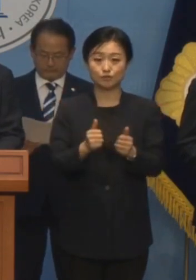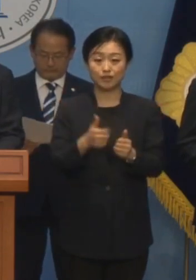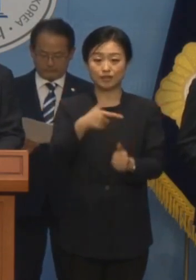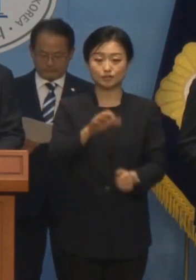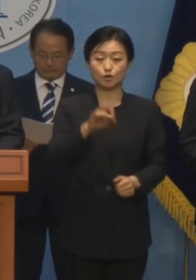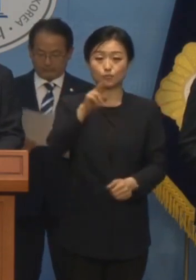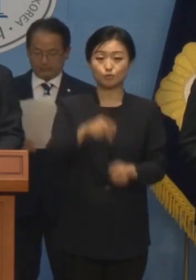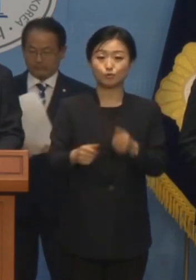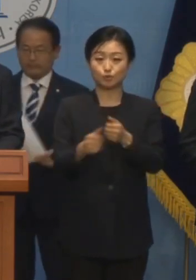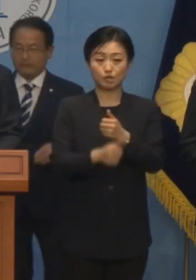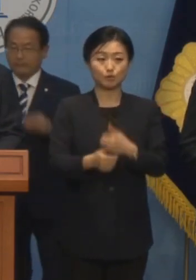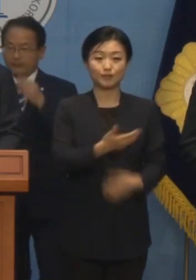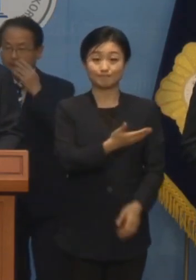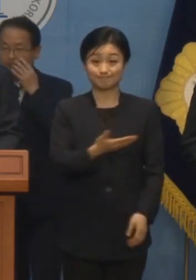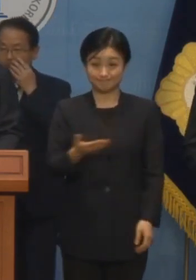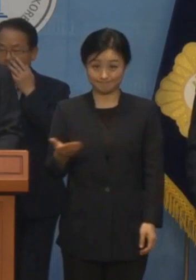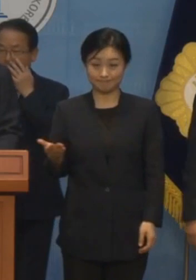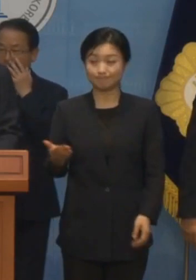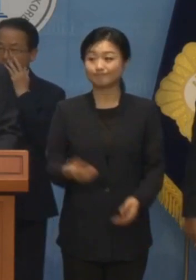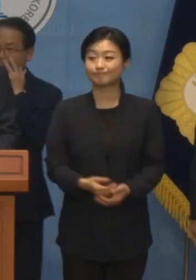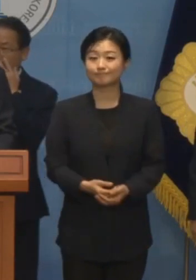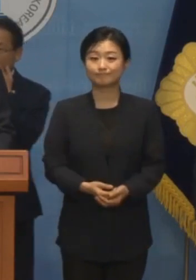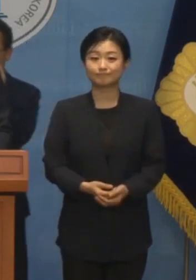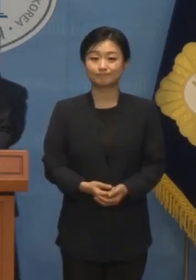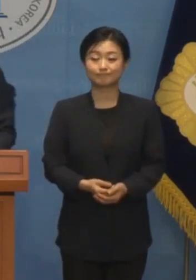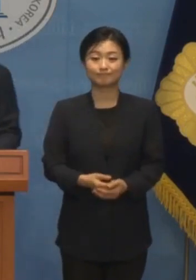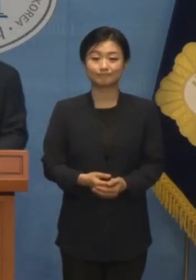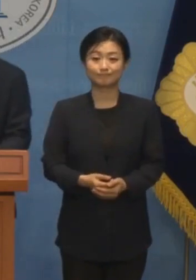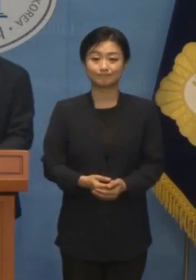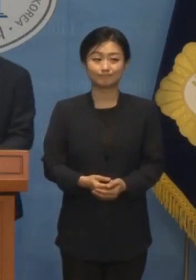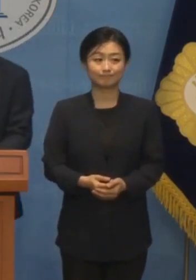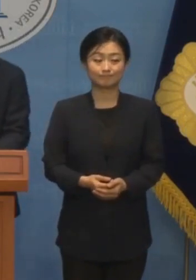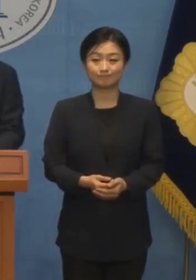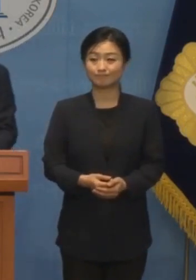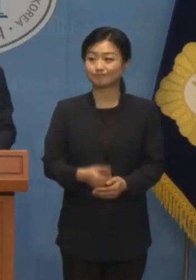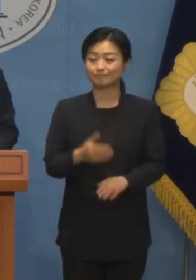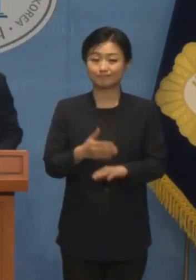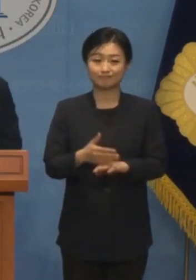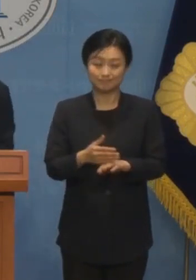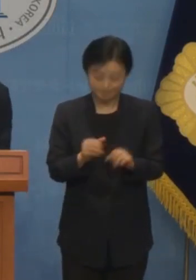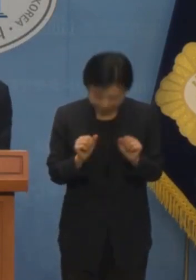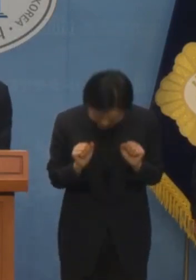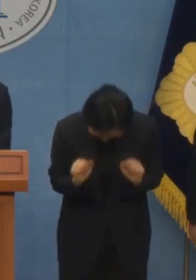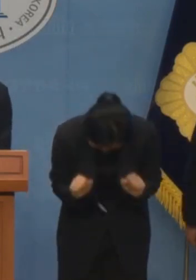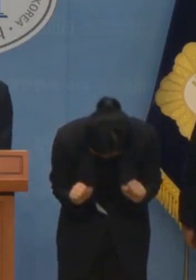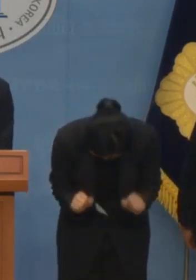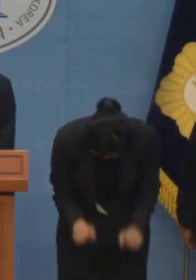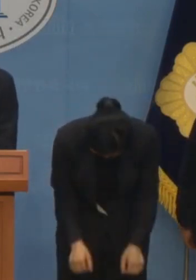정무위원회 위원 일동. 함께 인사하도록 하겠습니다. 인사.